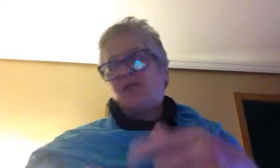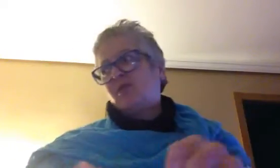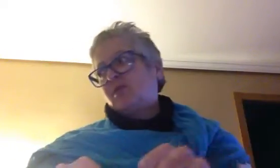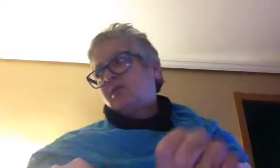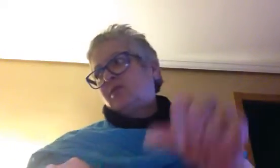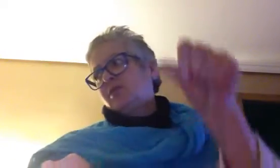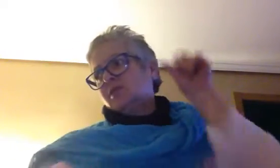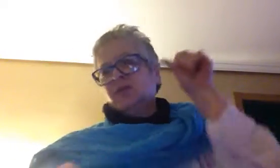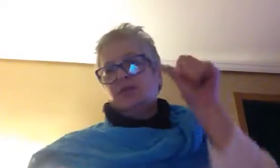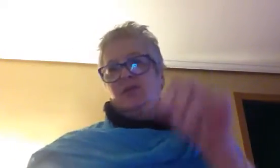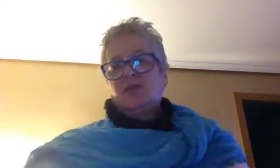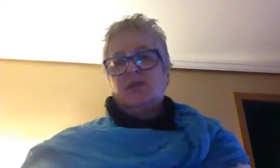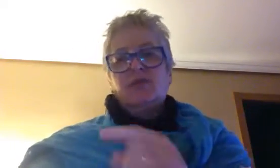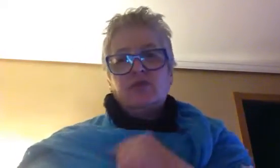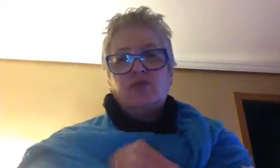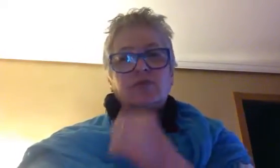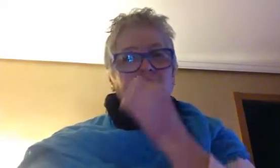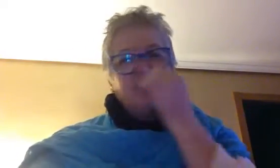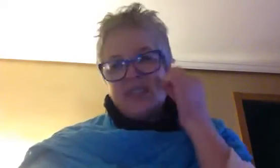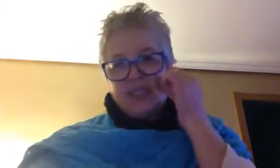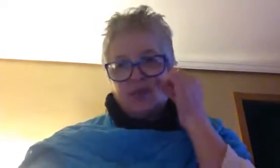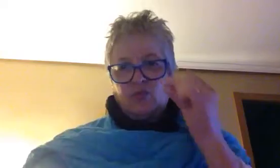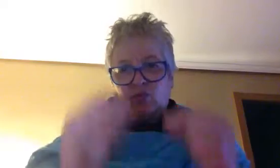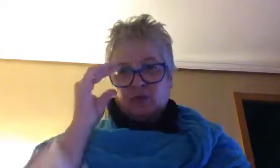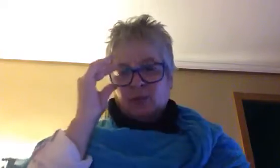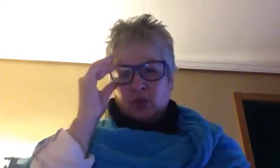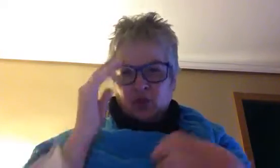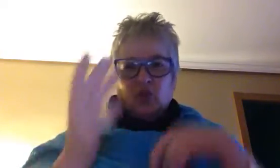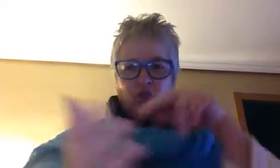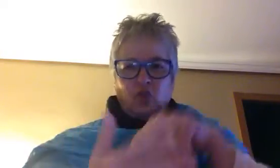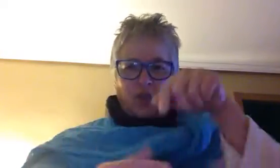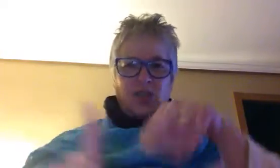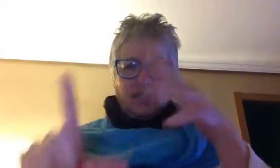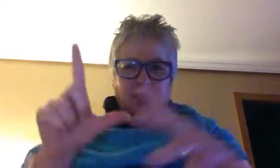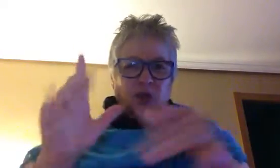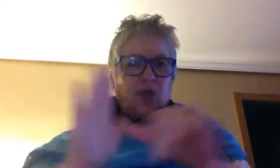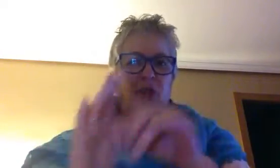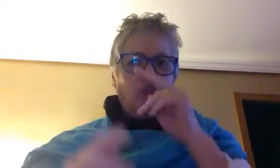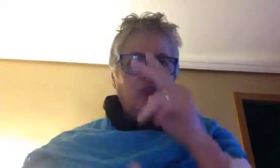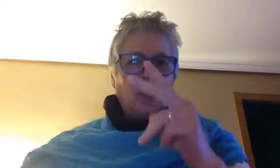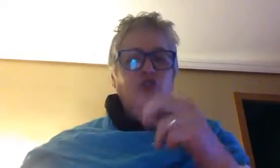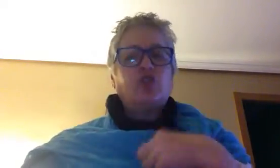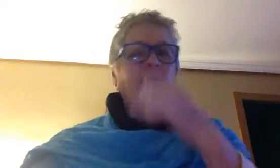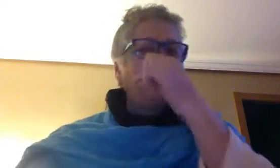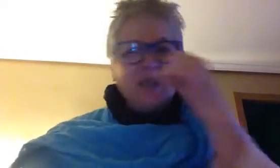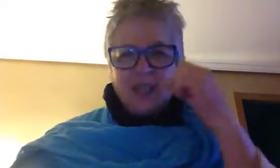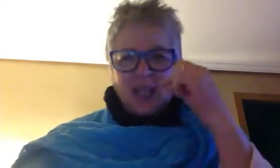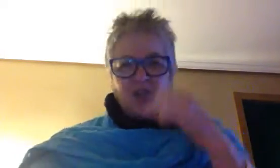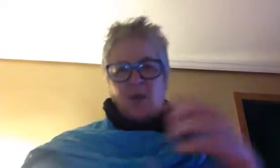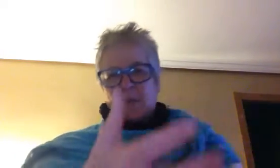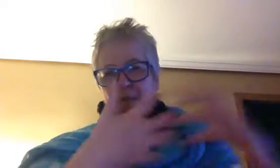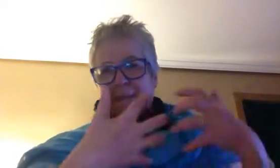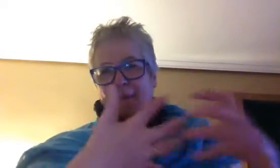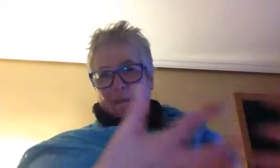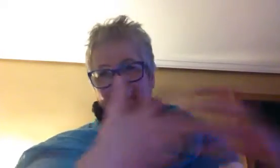sea, los que habéis hecho 24 horas, o sea, sorry, y os pido perdón, super mil sorry por la lomóncita ajena que dan estas personitas.